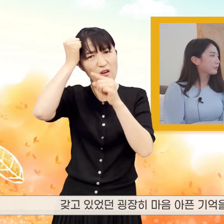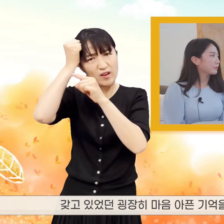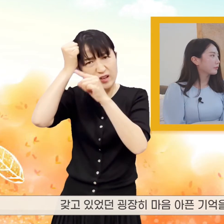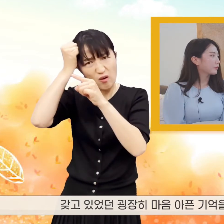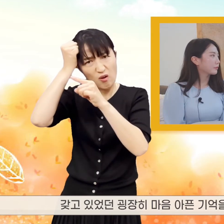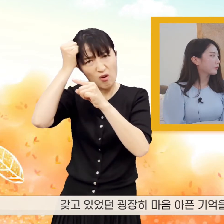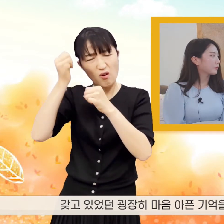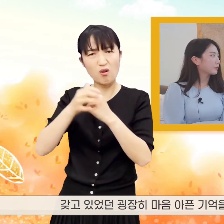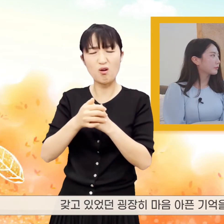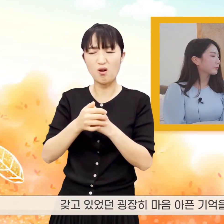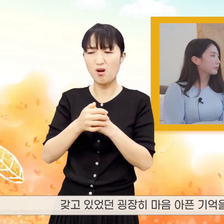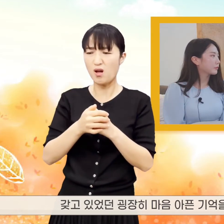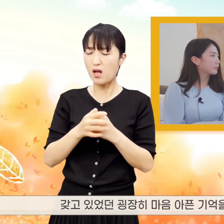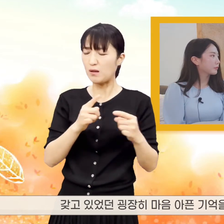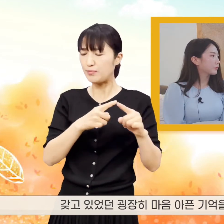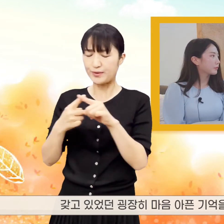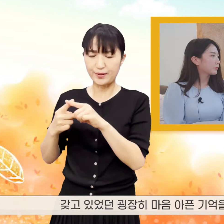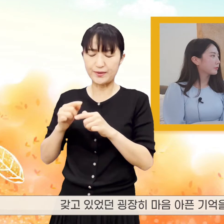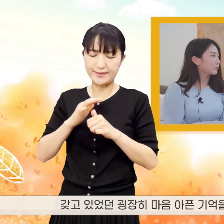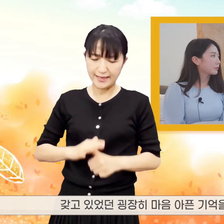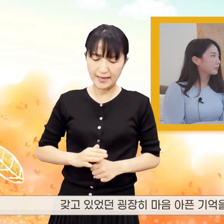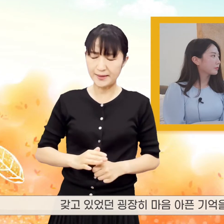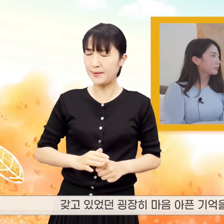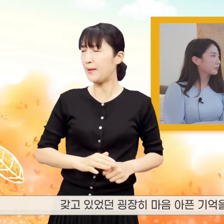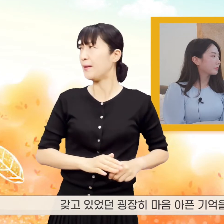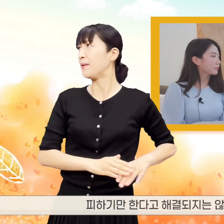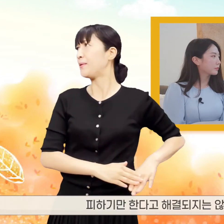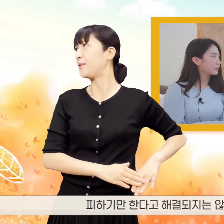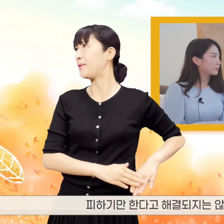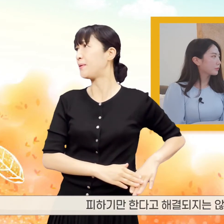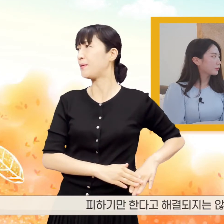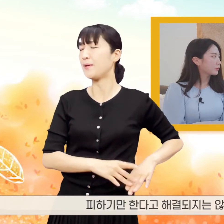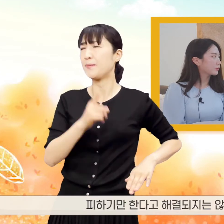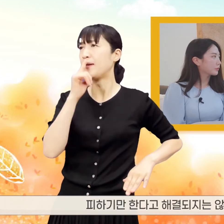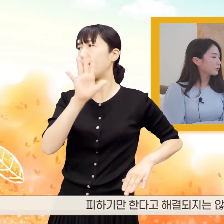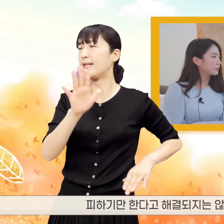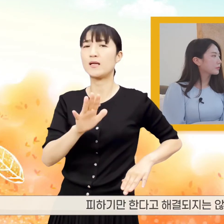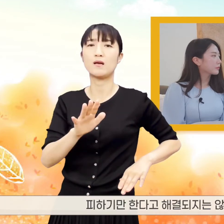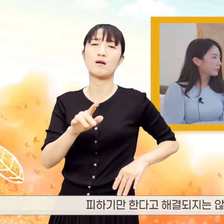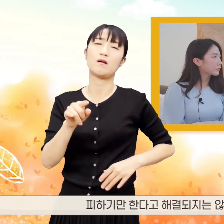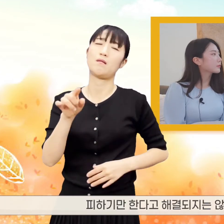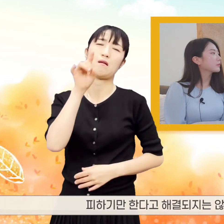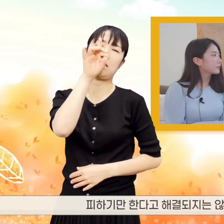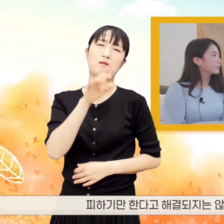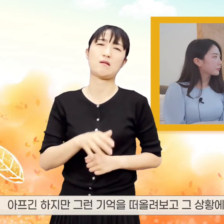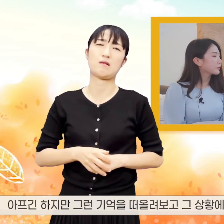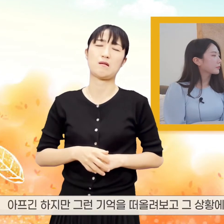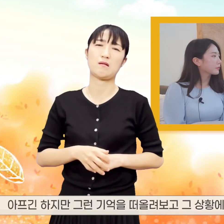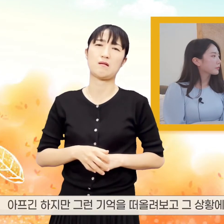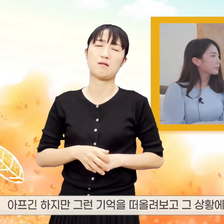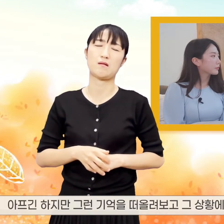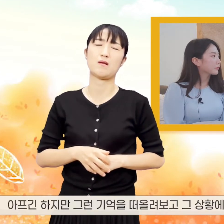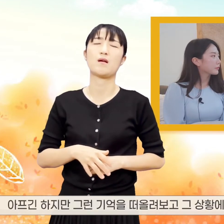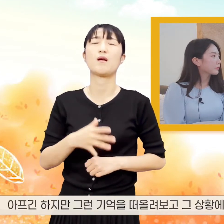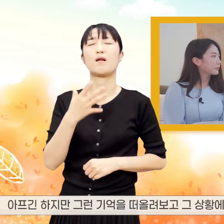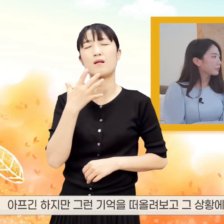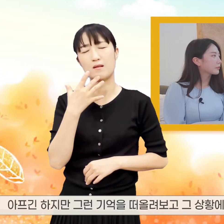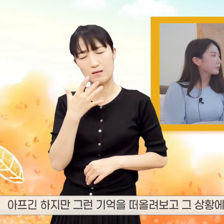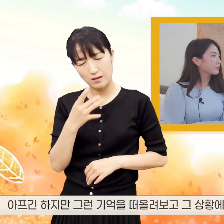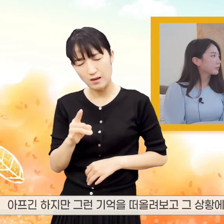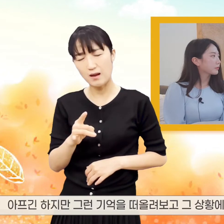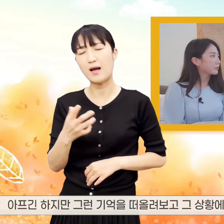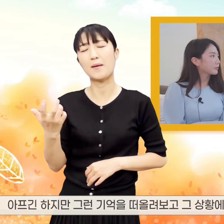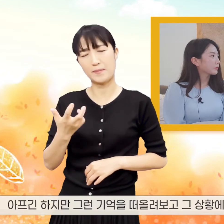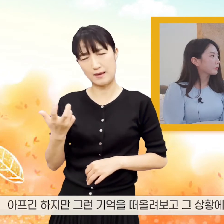것들을 그냥 무조건 억누르고 피하면서는 해결되지 않는다라는 거죠. 아프긴 하지만